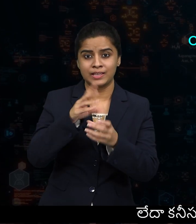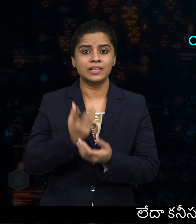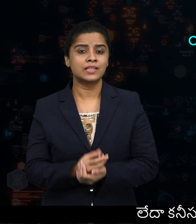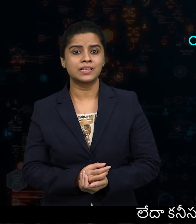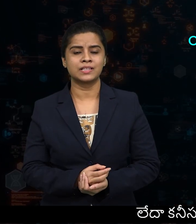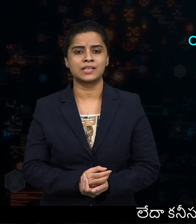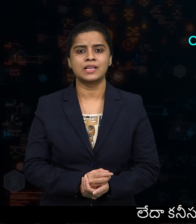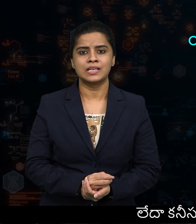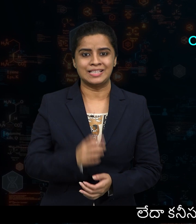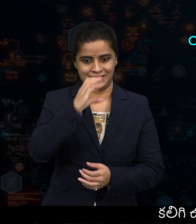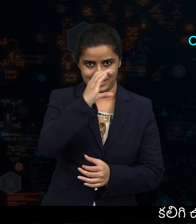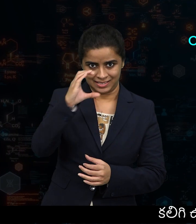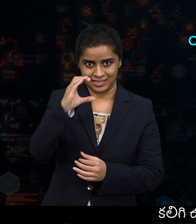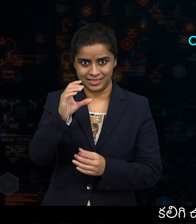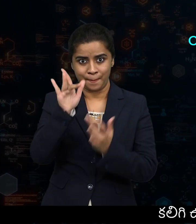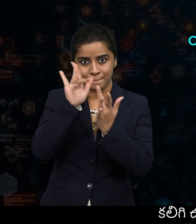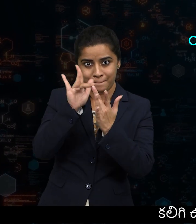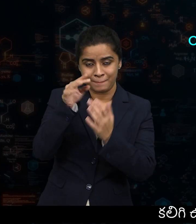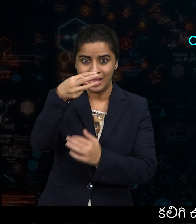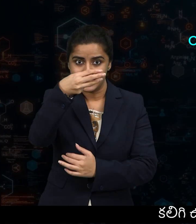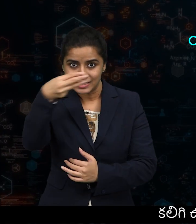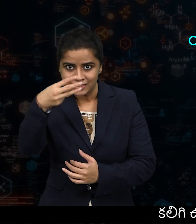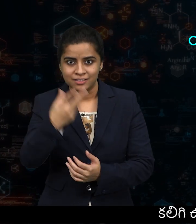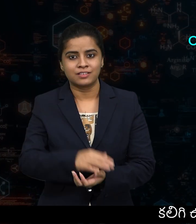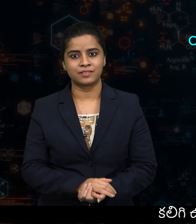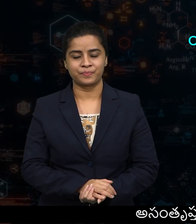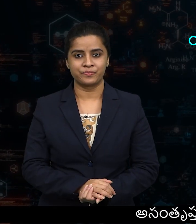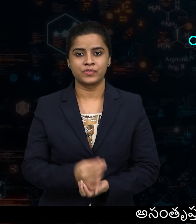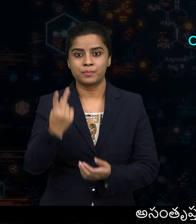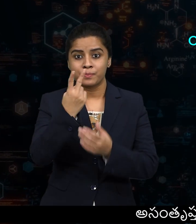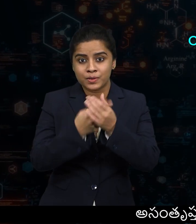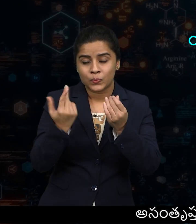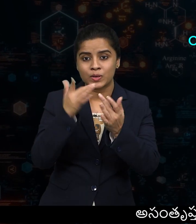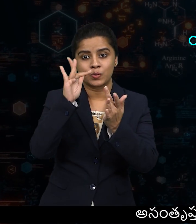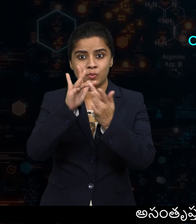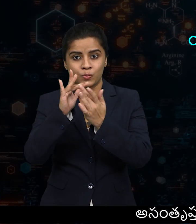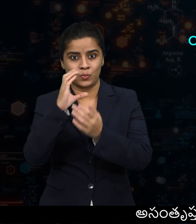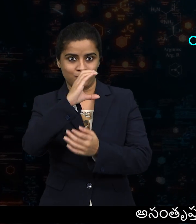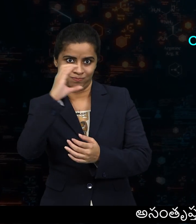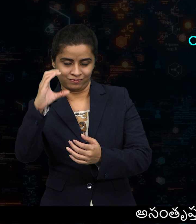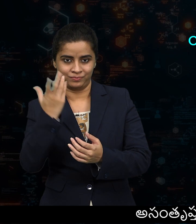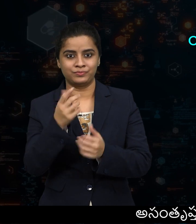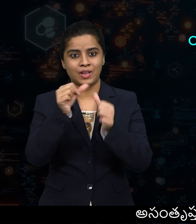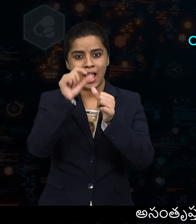C ట్రిపుల్ బాండ్ C కలిగి ఉండే హైడ్రోకార్బన్లను అసంతృప్త హైడ్రోకార్బన్లు అంటారు.